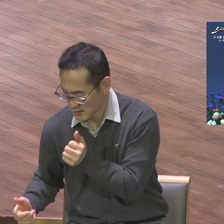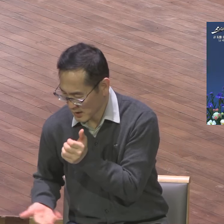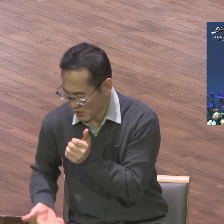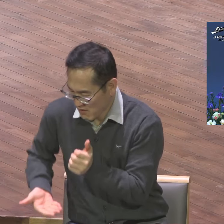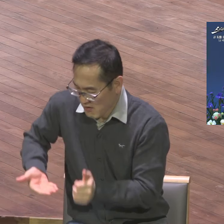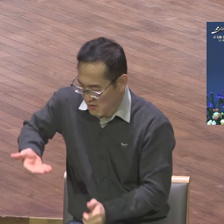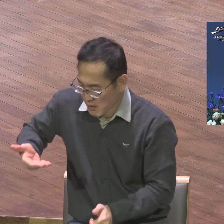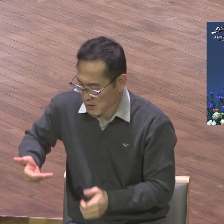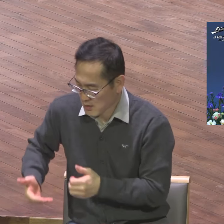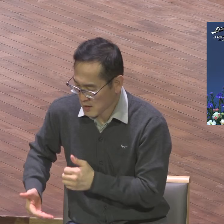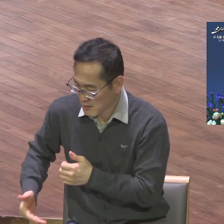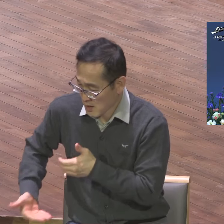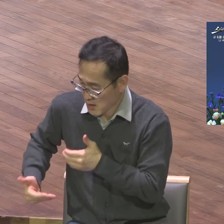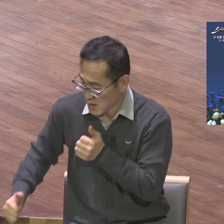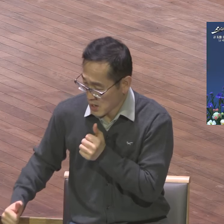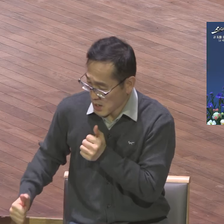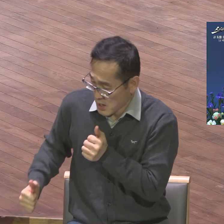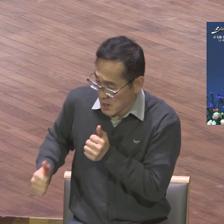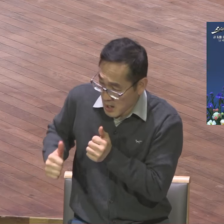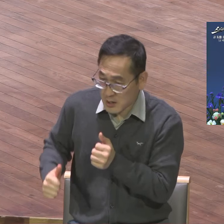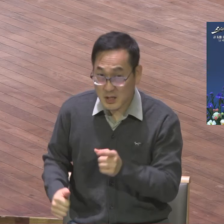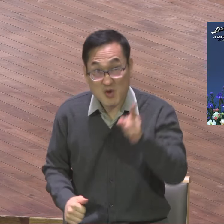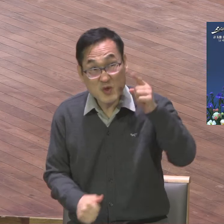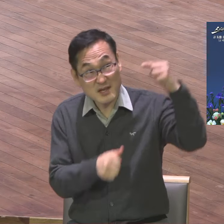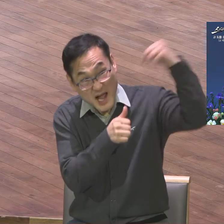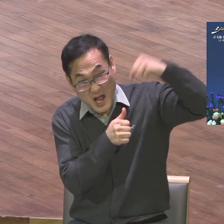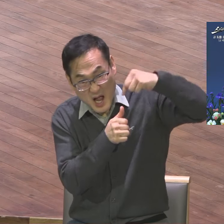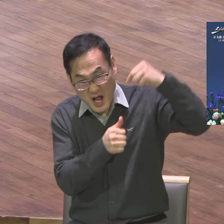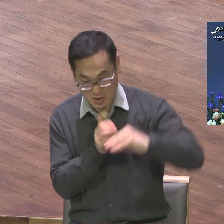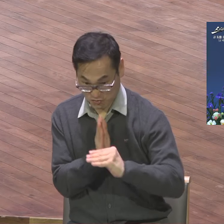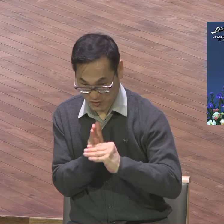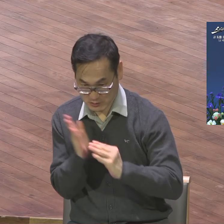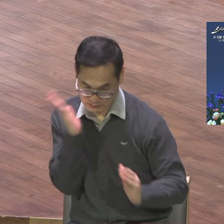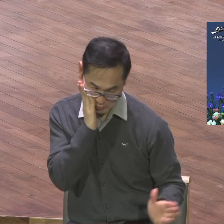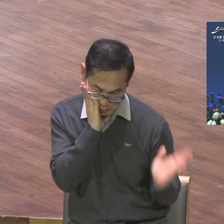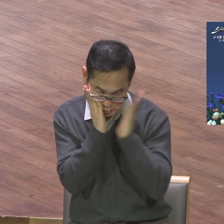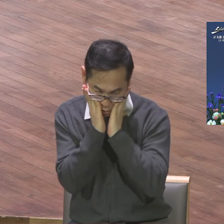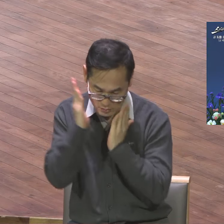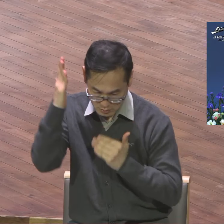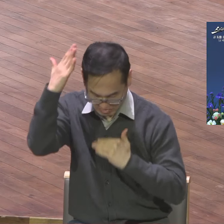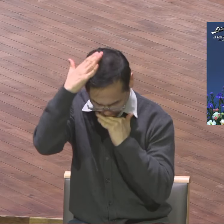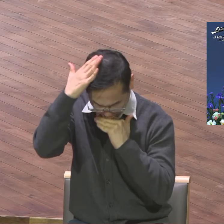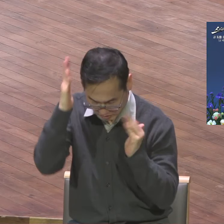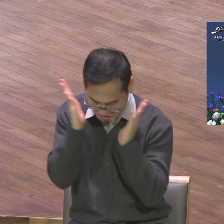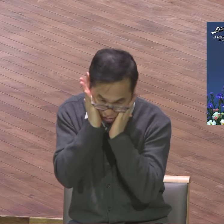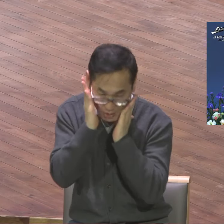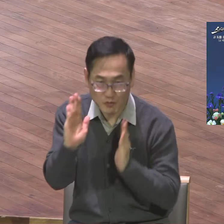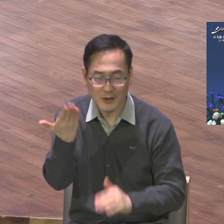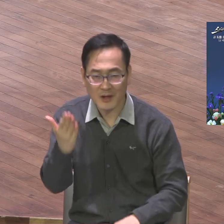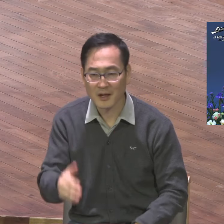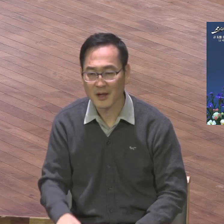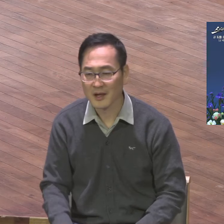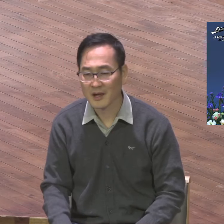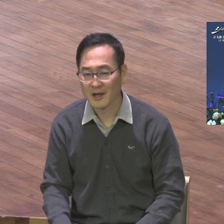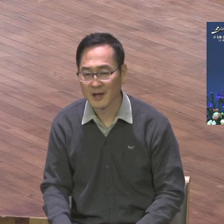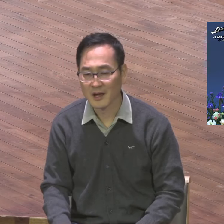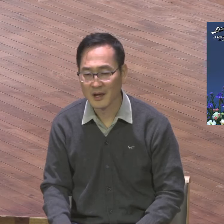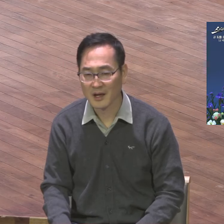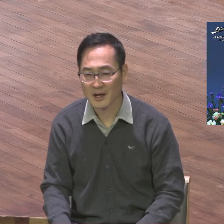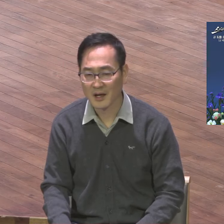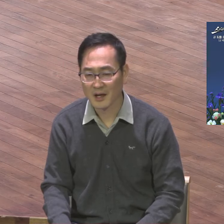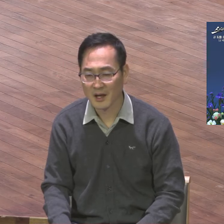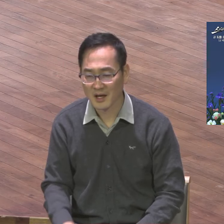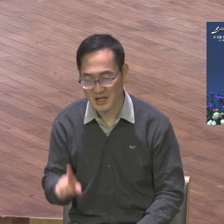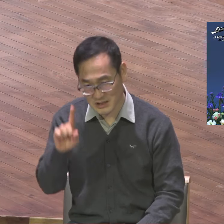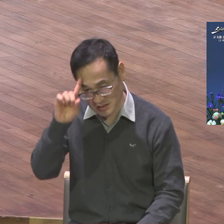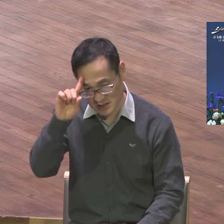위에서는 경영층에서는 막 압박을 그냥 가하기 때문에 중간에 샌드위치가 돼가지고 스트레스를